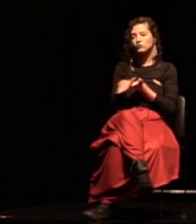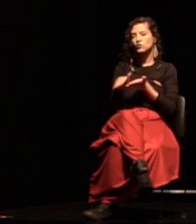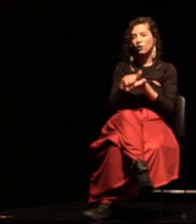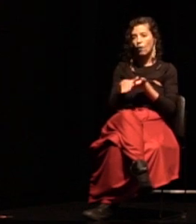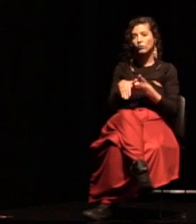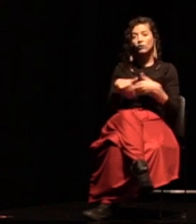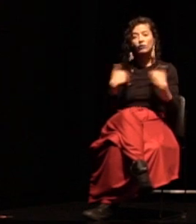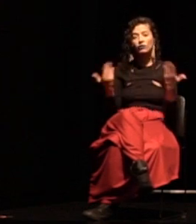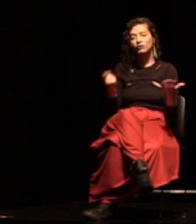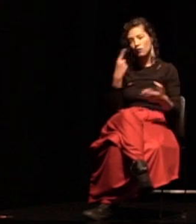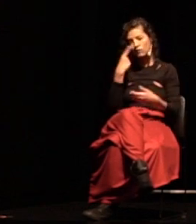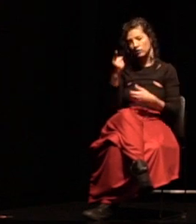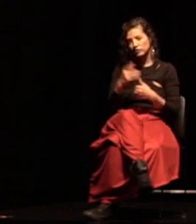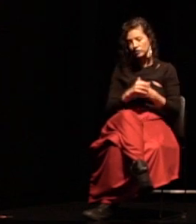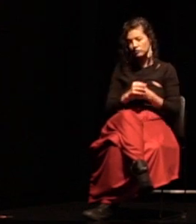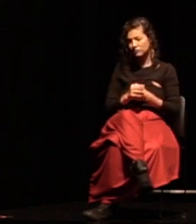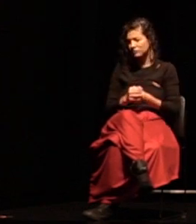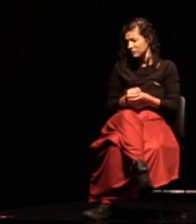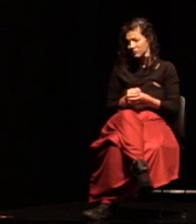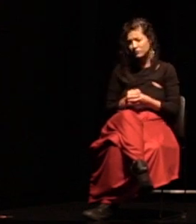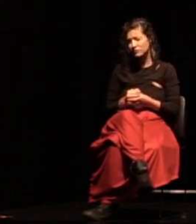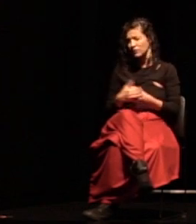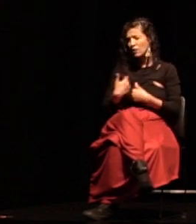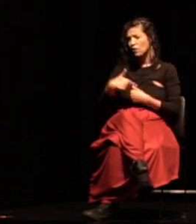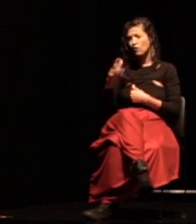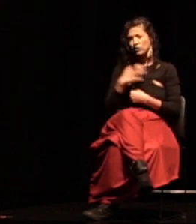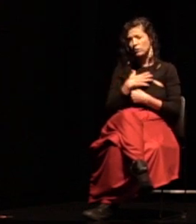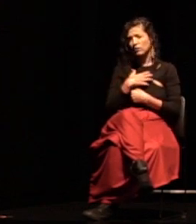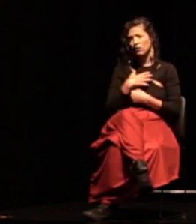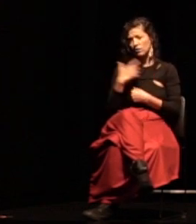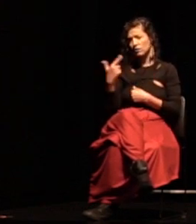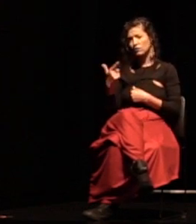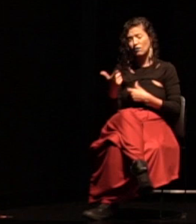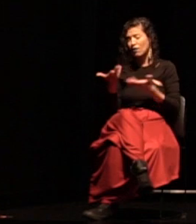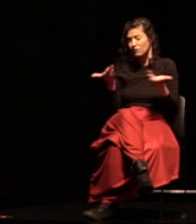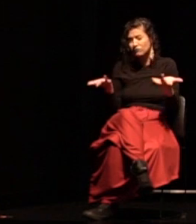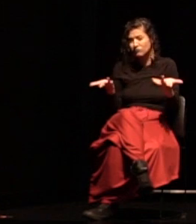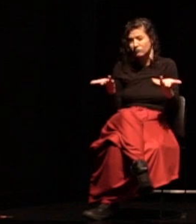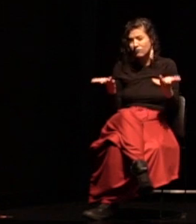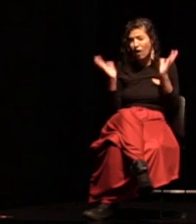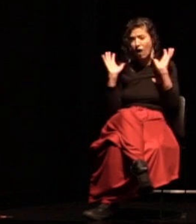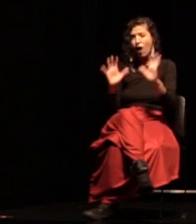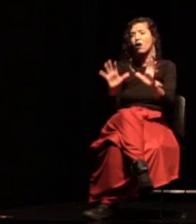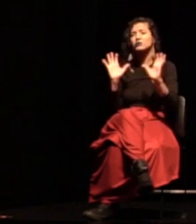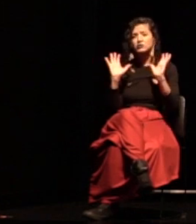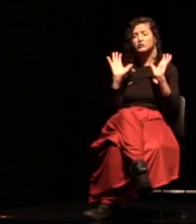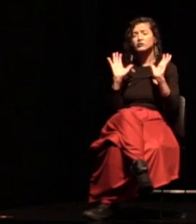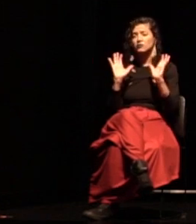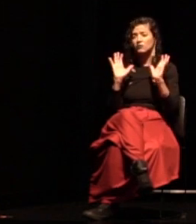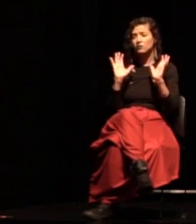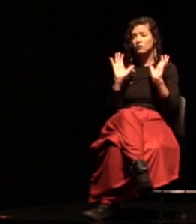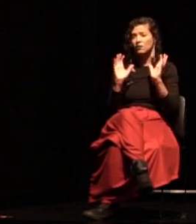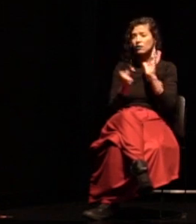você veja, não tem como ser de outra maneira. Nasceu assim. E se nasceu, é.